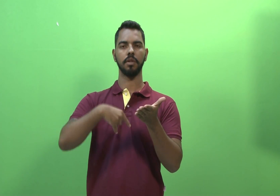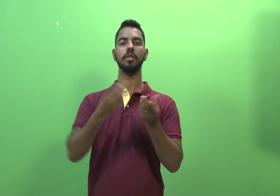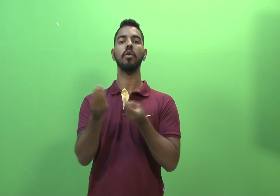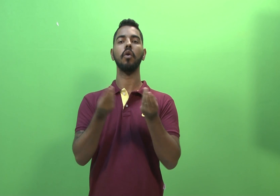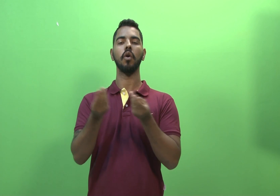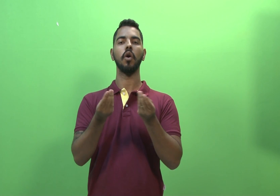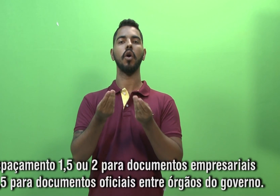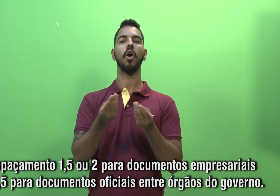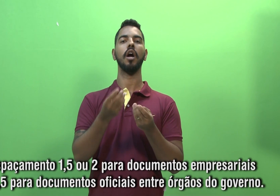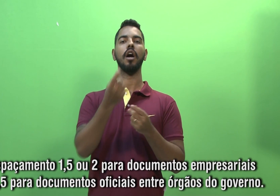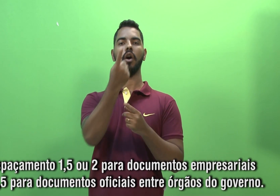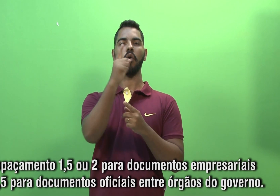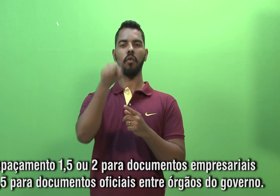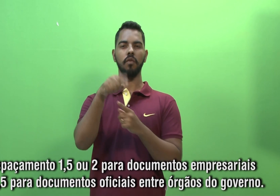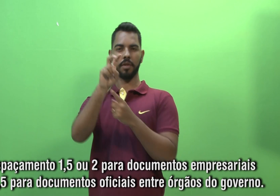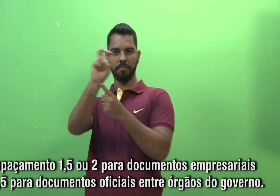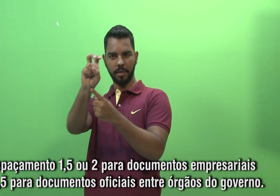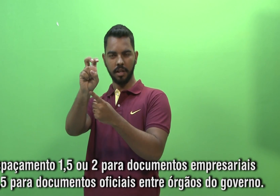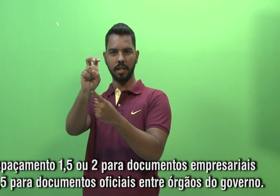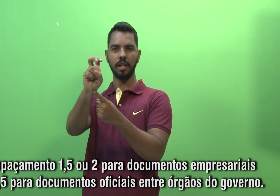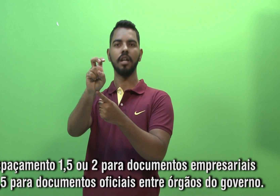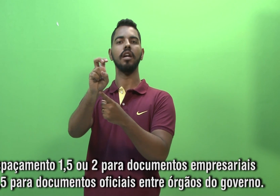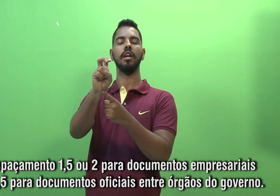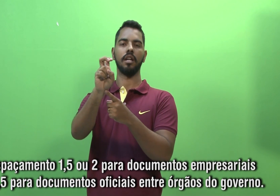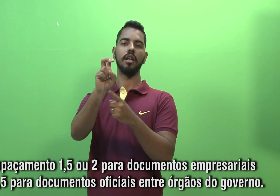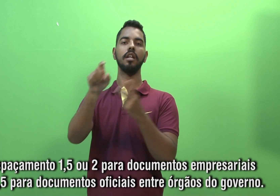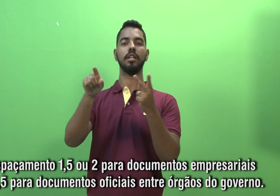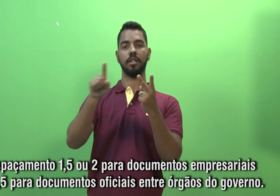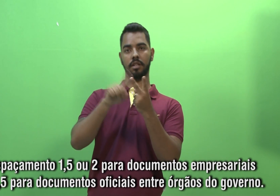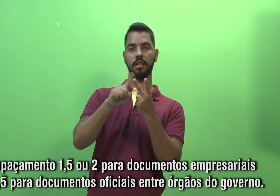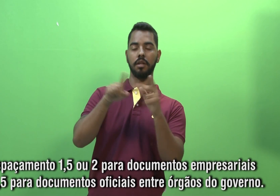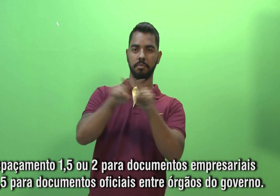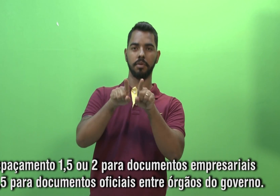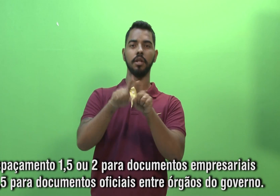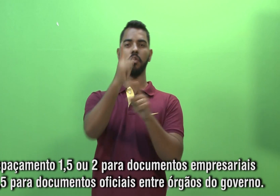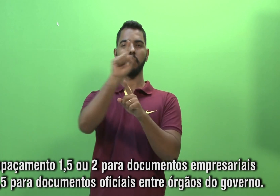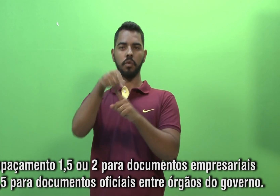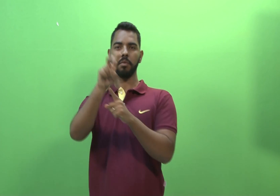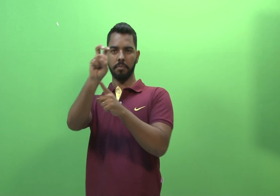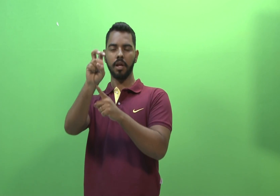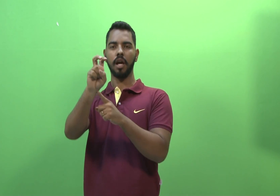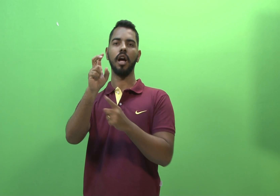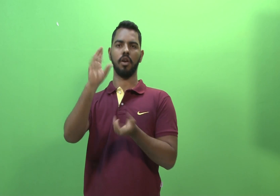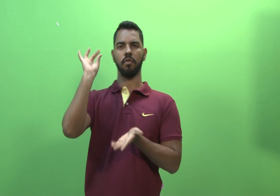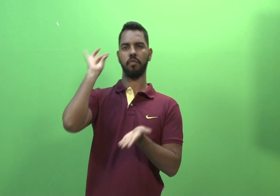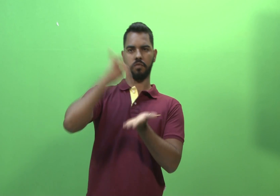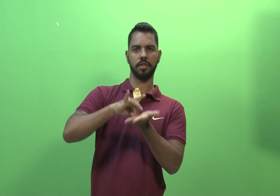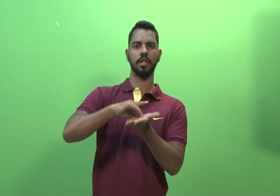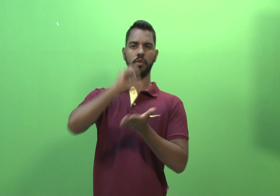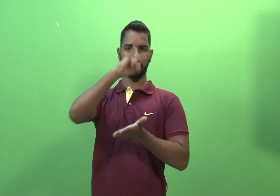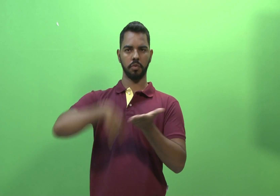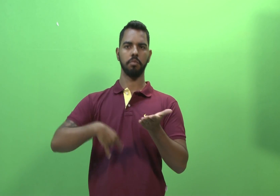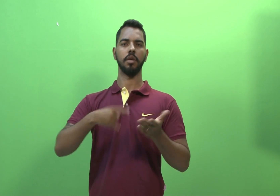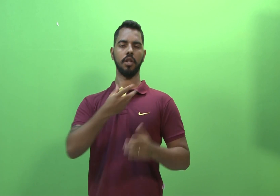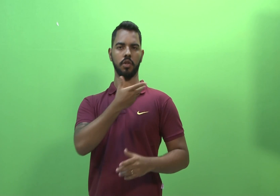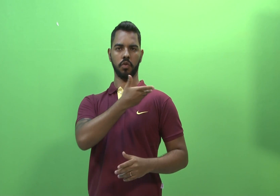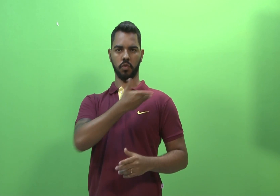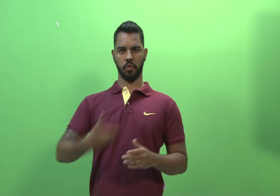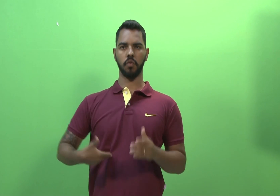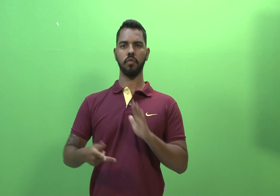documentos empresariais e 1,5 para oficiais entre órgãos do governo. Hoje não se usa mais o traço para assinatura, a não ser em alguns